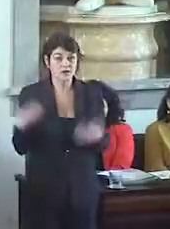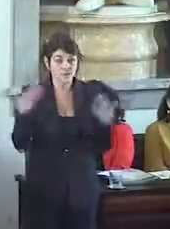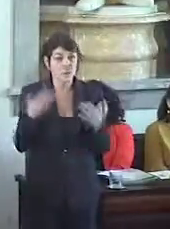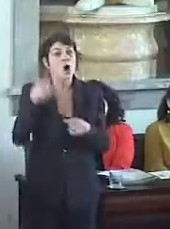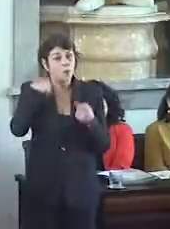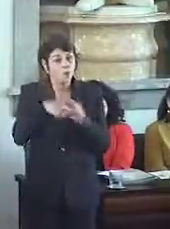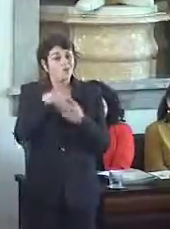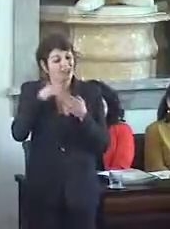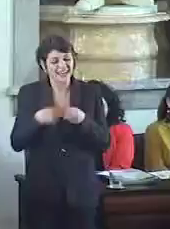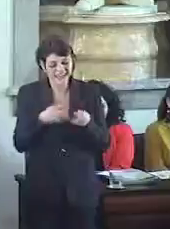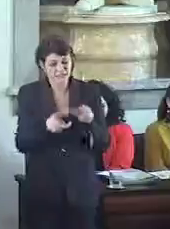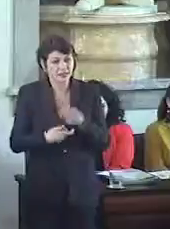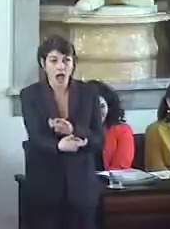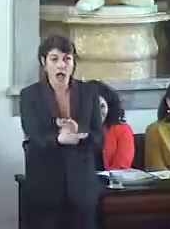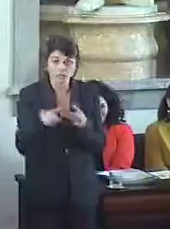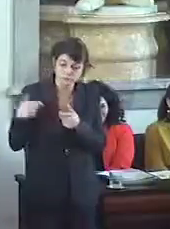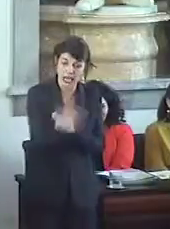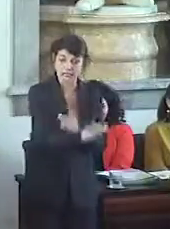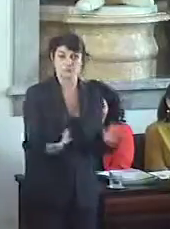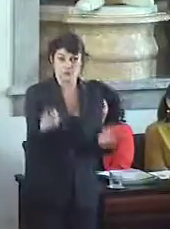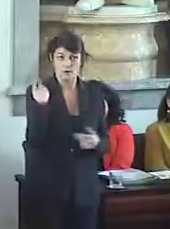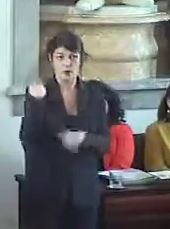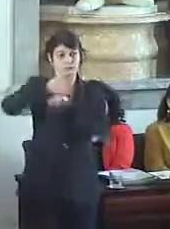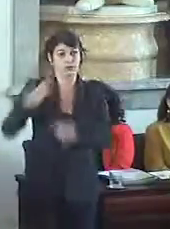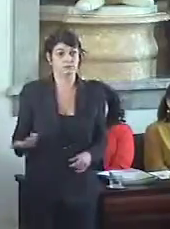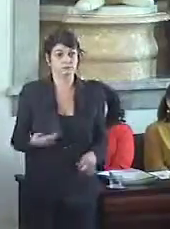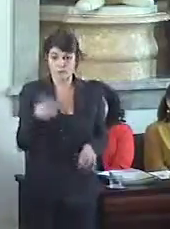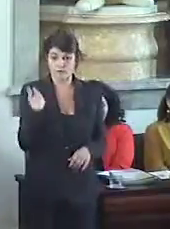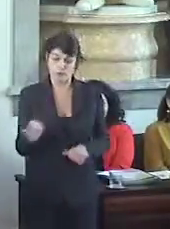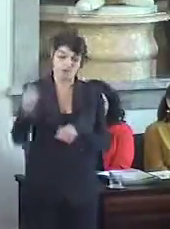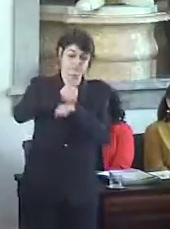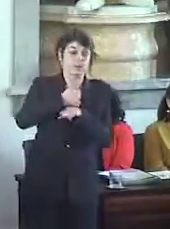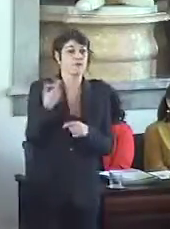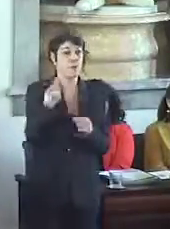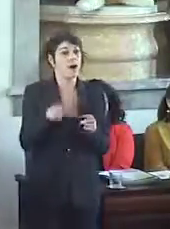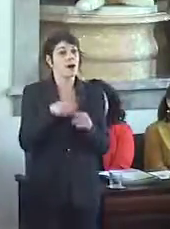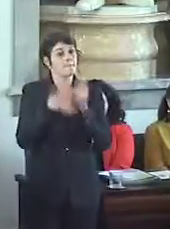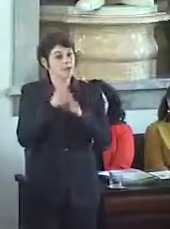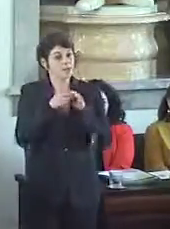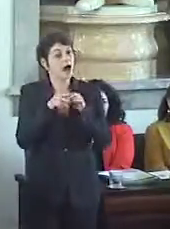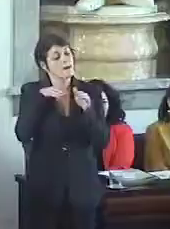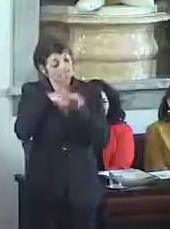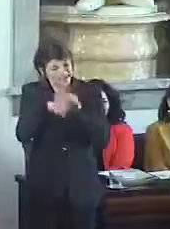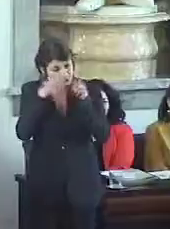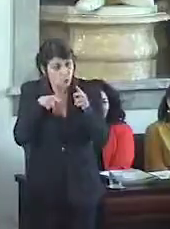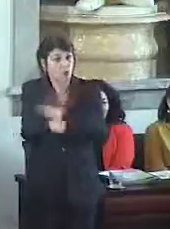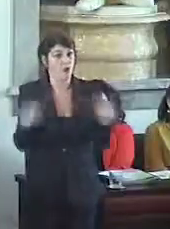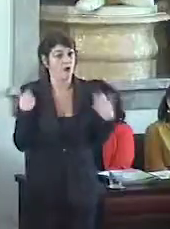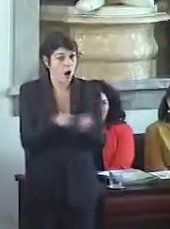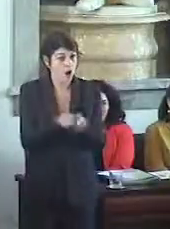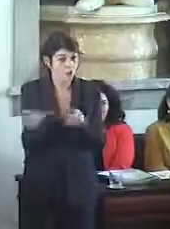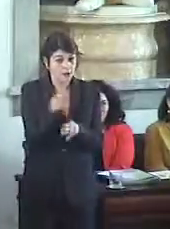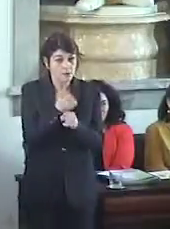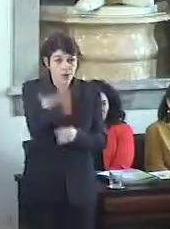Sie waren in einer leitenden Funktion beim Brenner Basistunnel und Sie waren auch, wie es der Herr Landtagspräsident